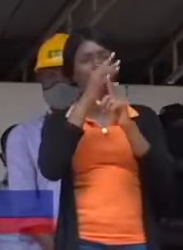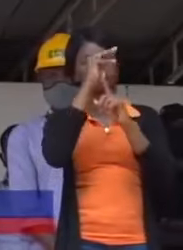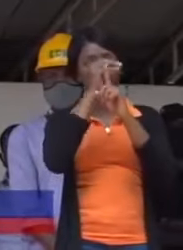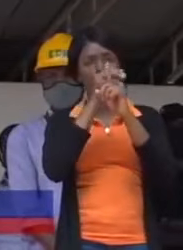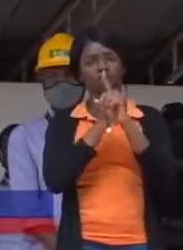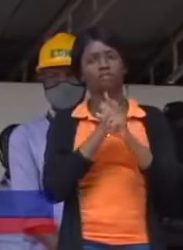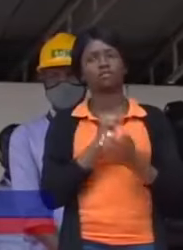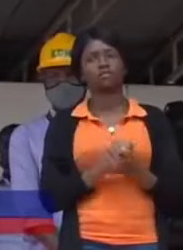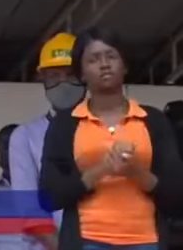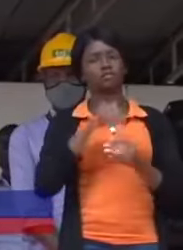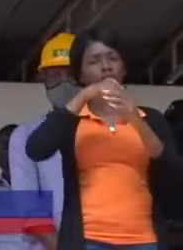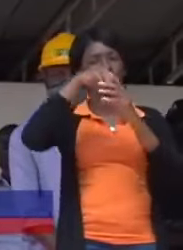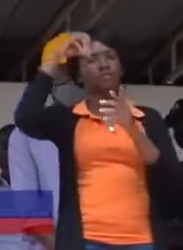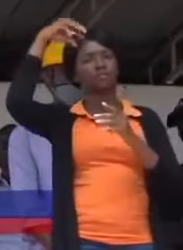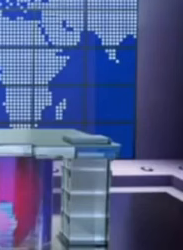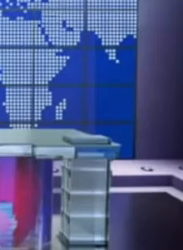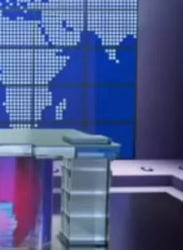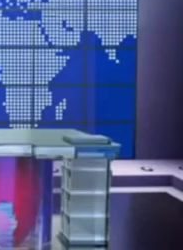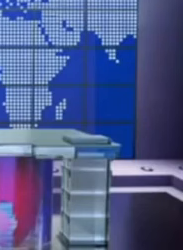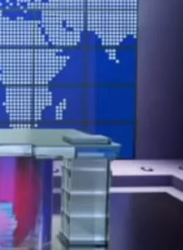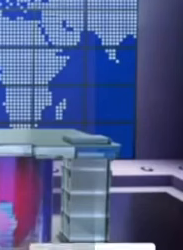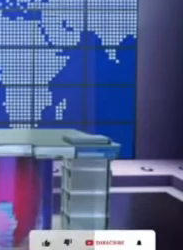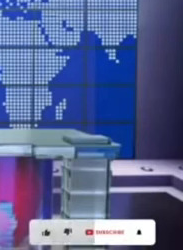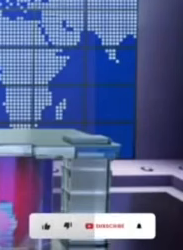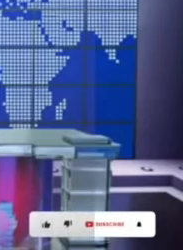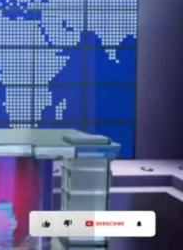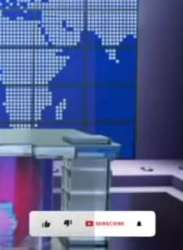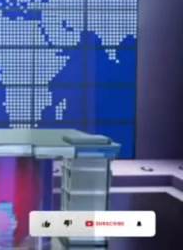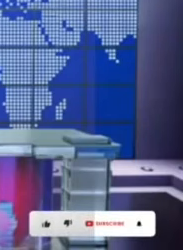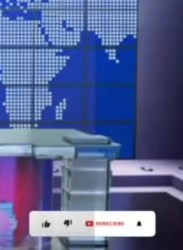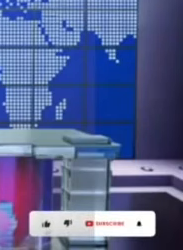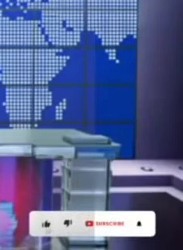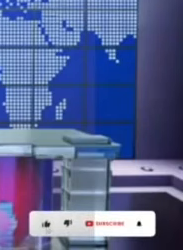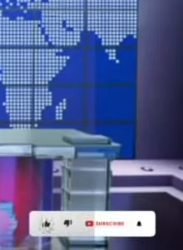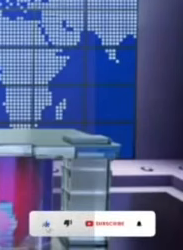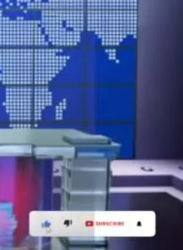dans le noir. Je vous dis ça.